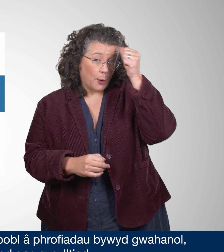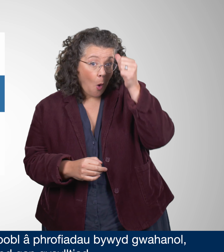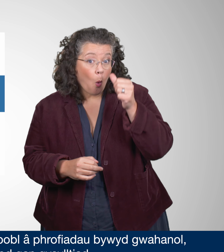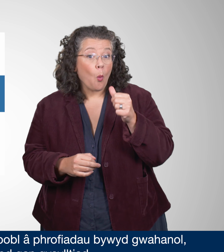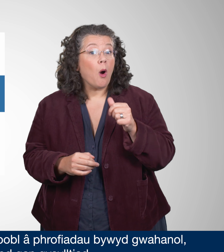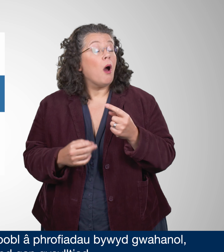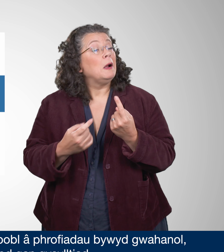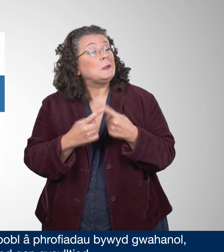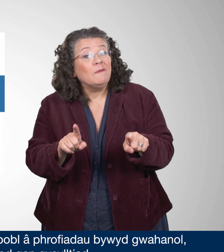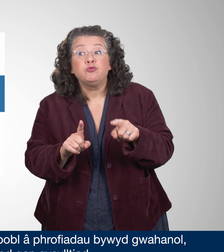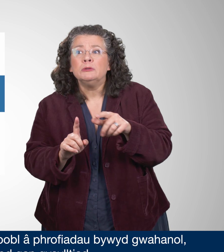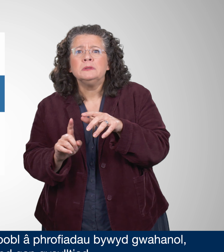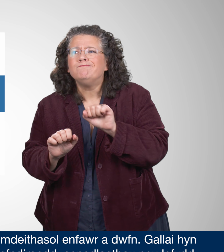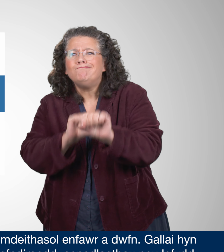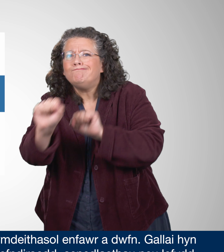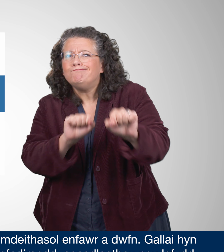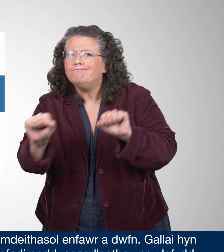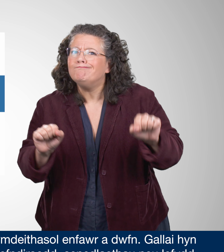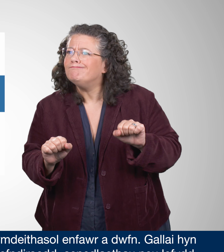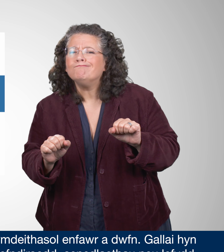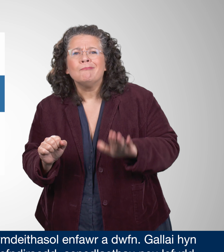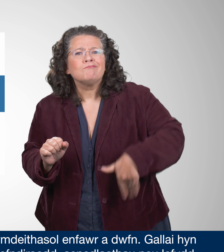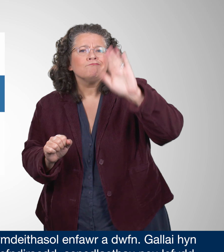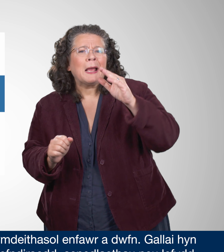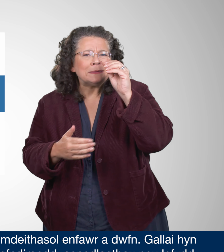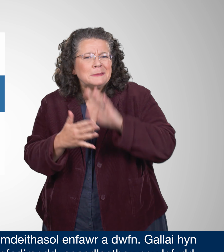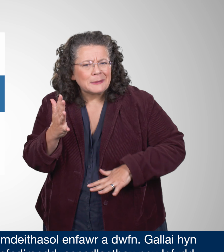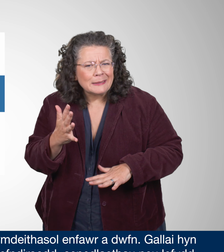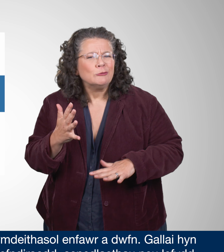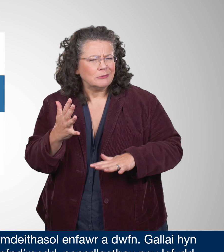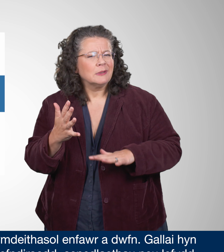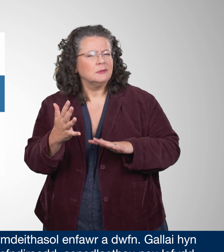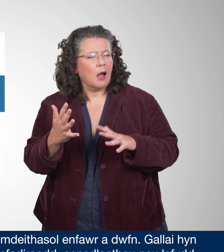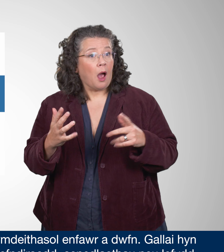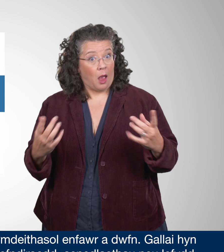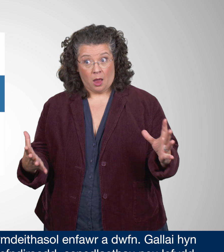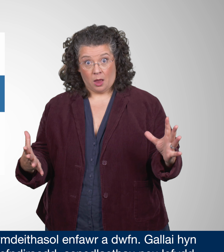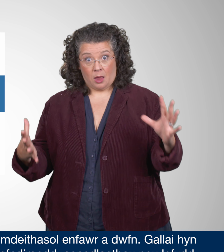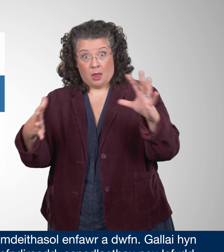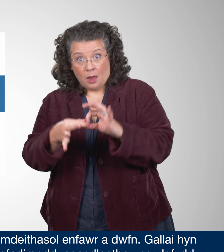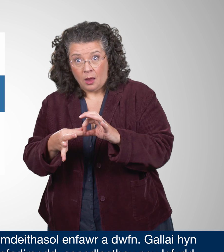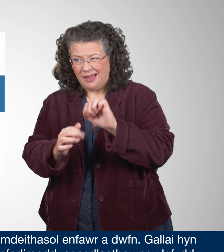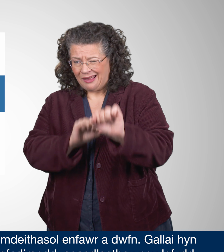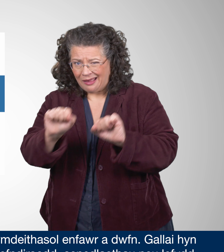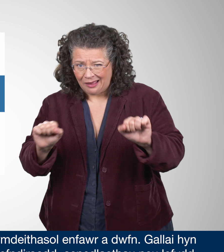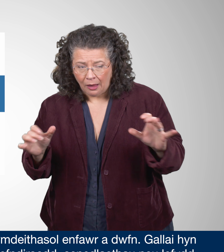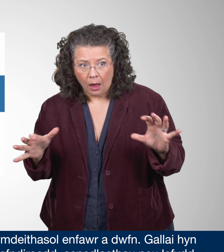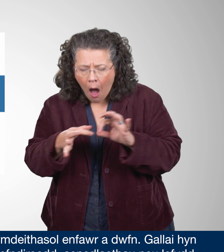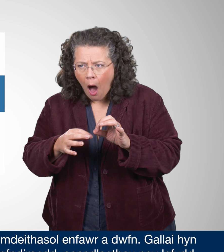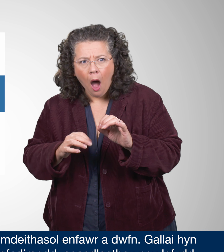Oherwydd gwyddom fod gan gysylltiad ar draws ffiniau cymdeithasol,